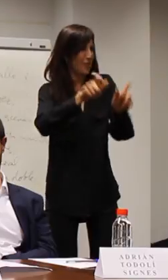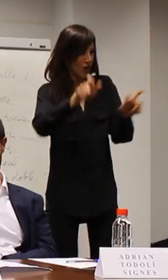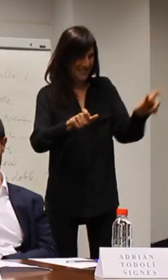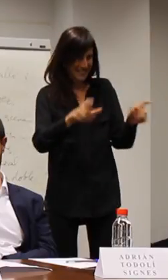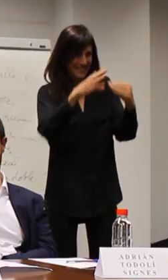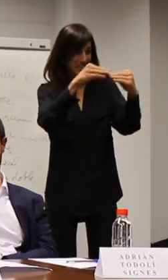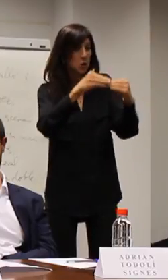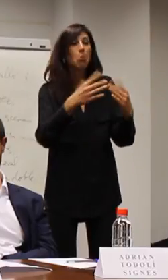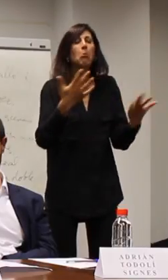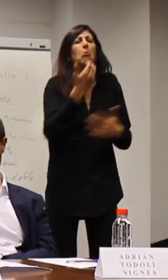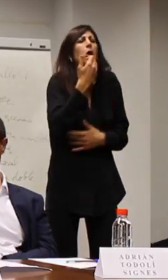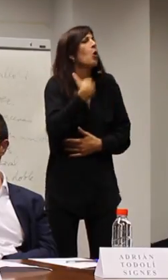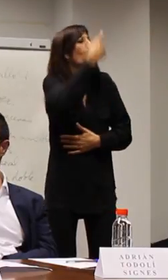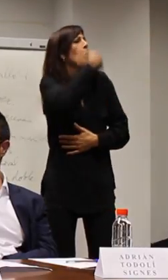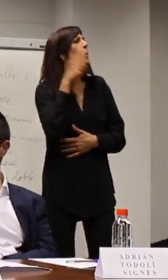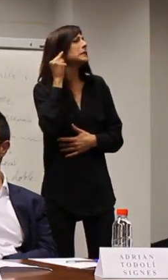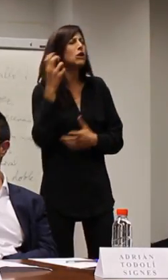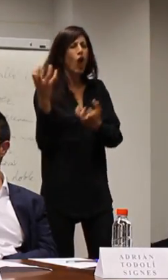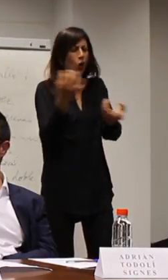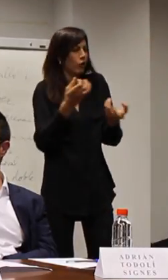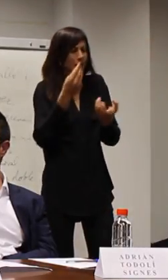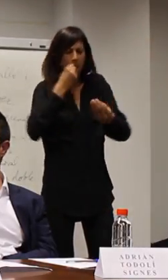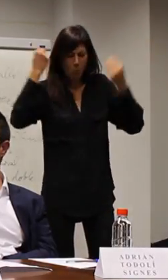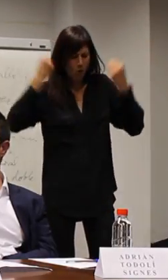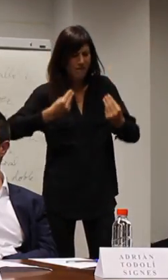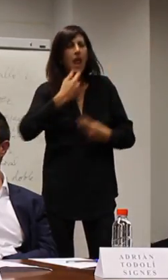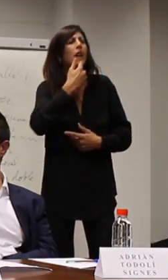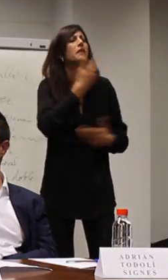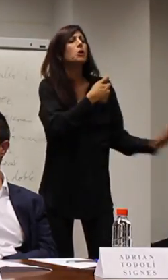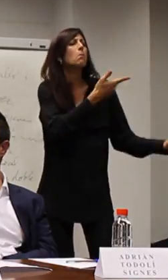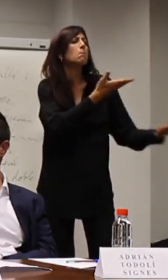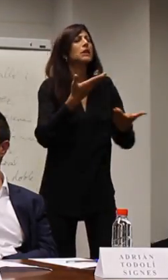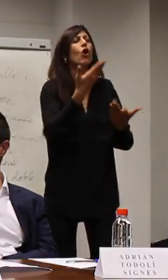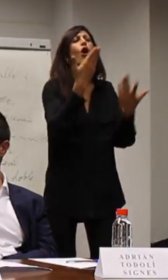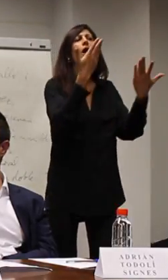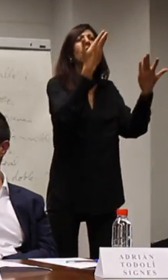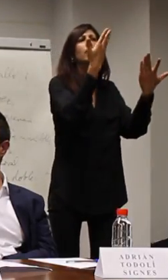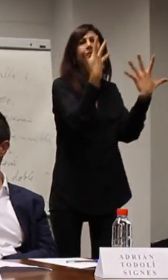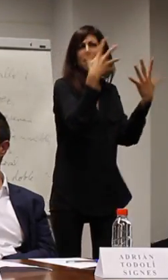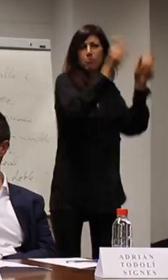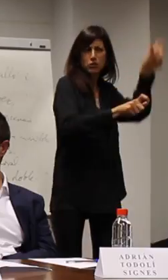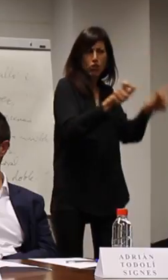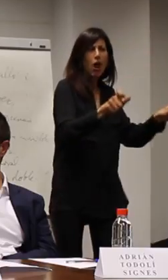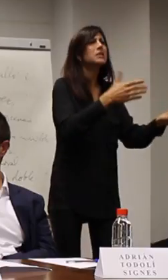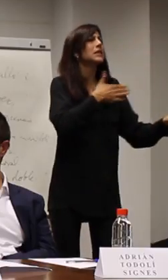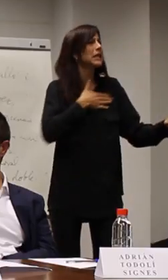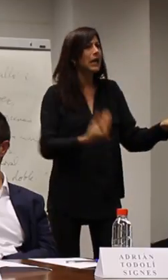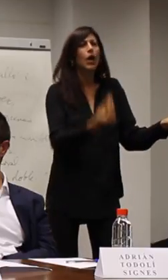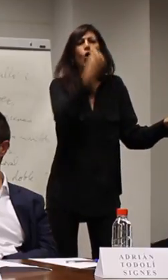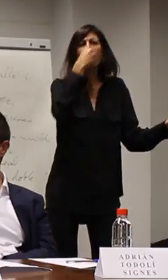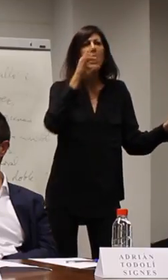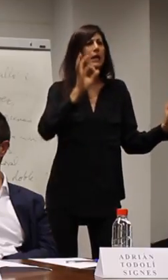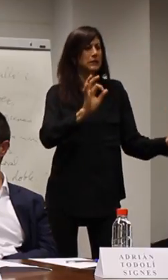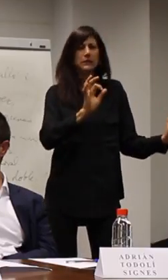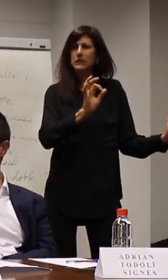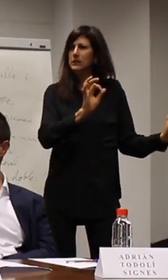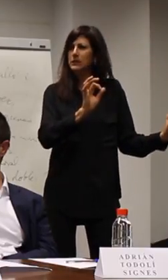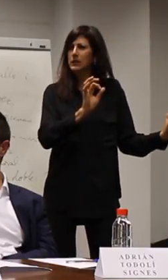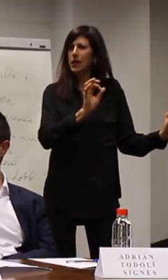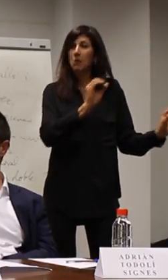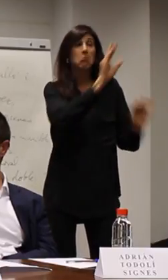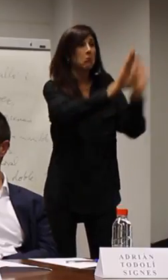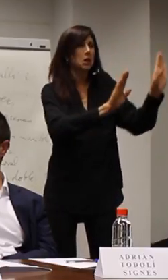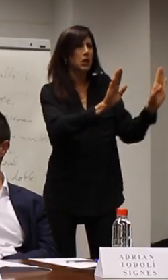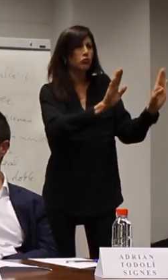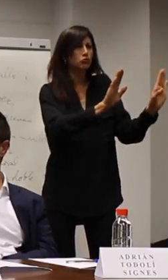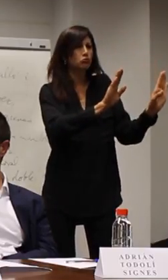cocina muy bien, yo aquí voy a admitir a 10 comensales que me envía la plataforma porque quieren comer en comedores de vecinos y